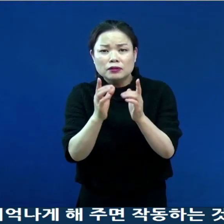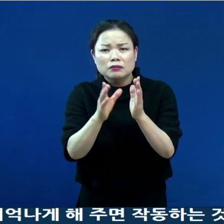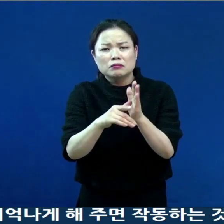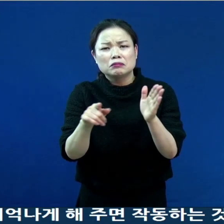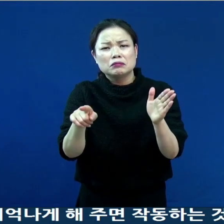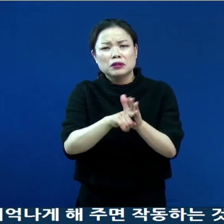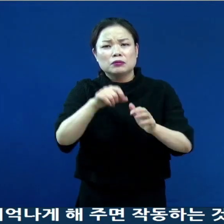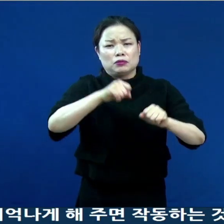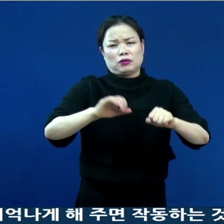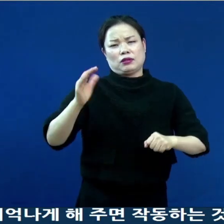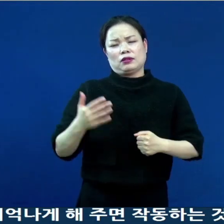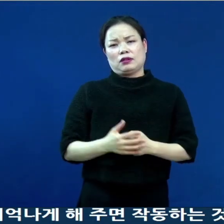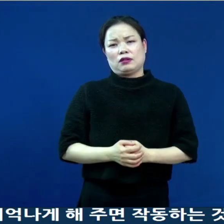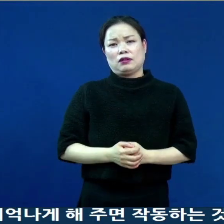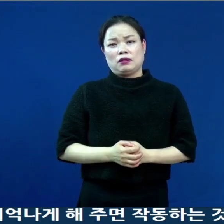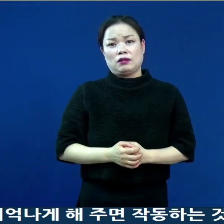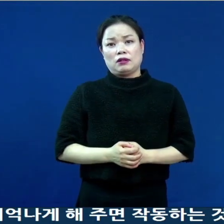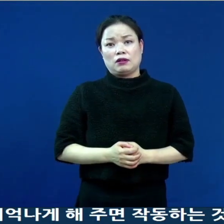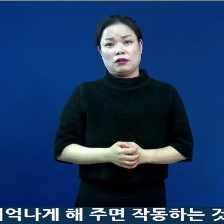믿음이 작동해야 돼요.